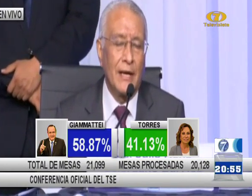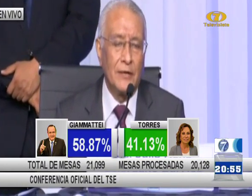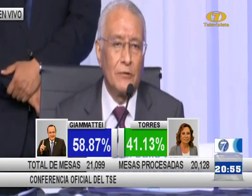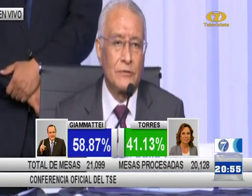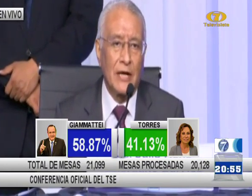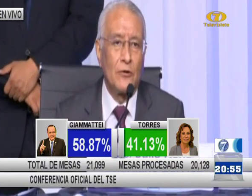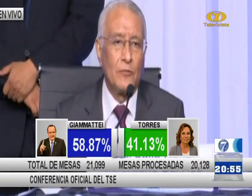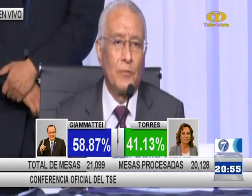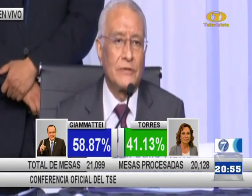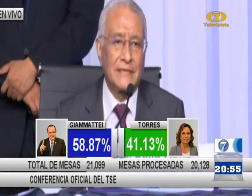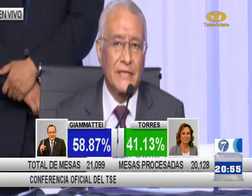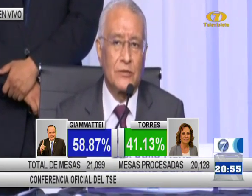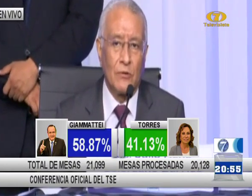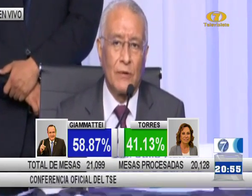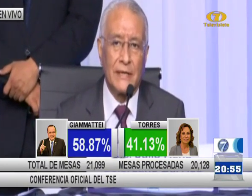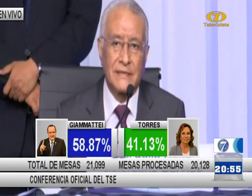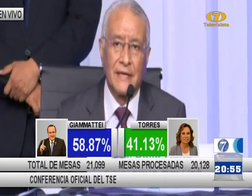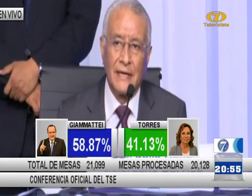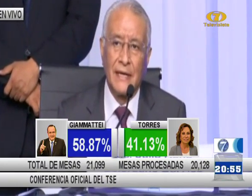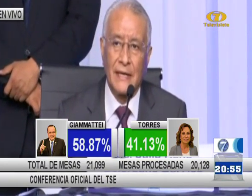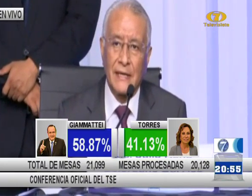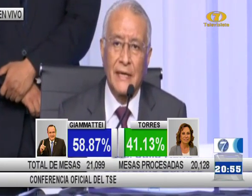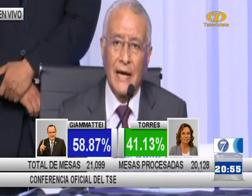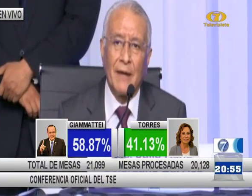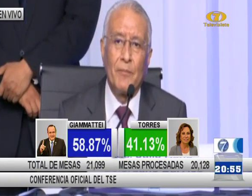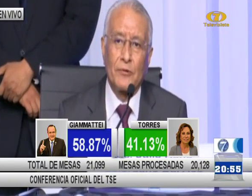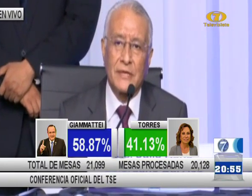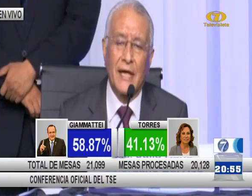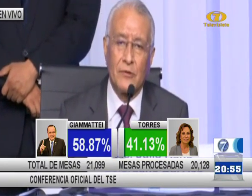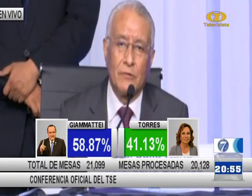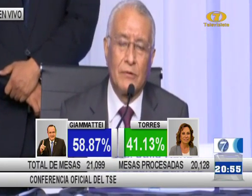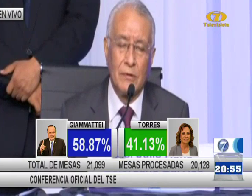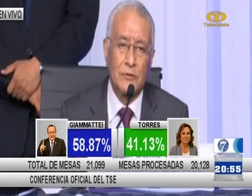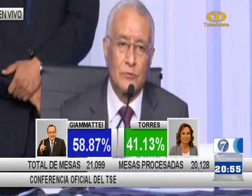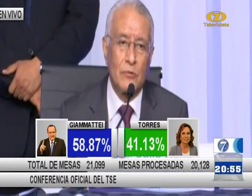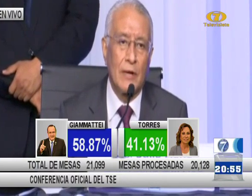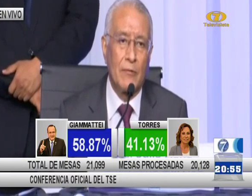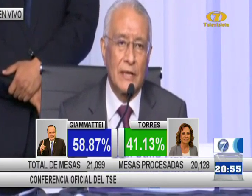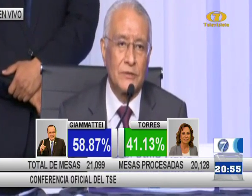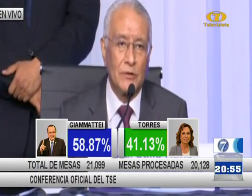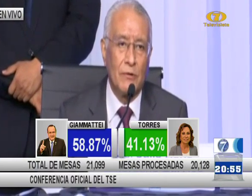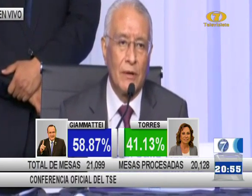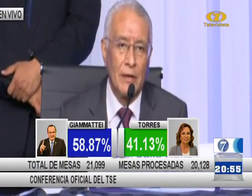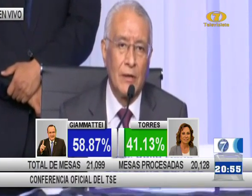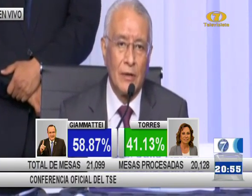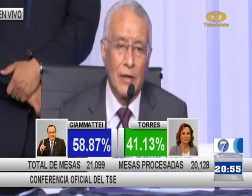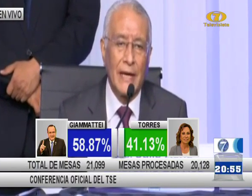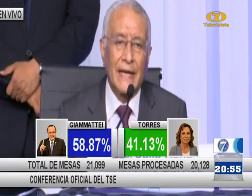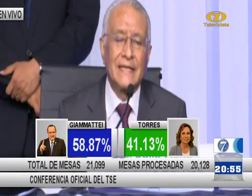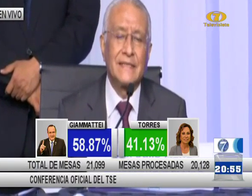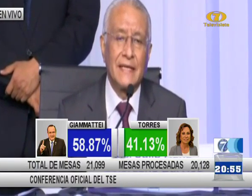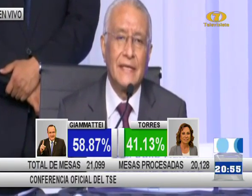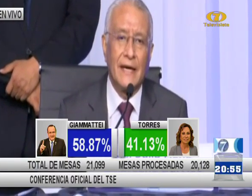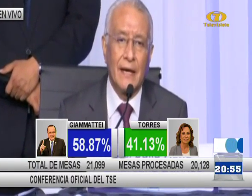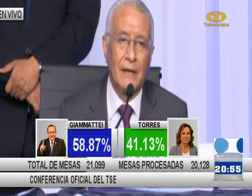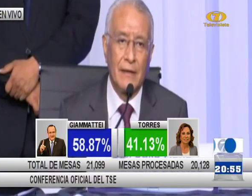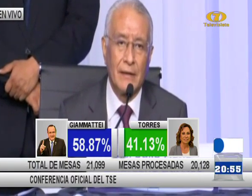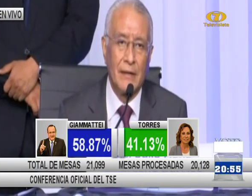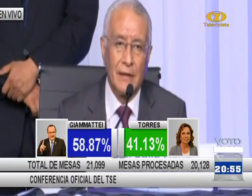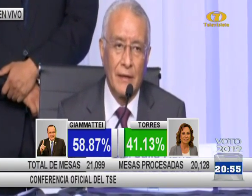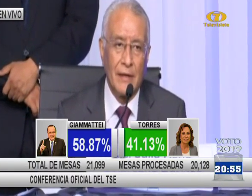a ciudadanos, a grupos, a sectores que han aportado su colaboración en este